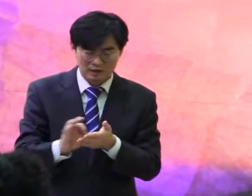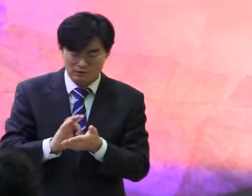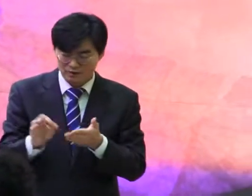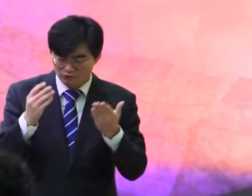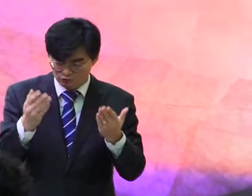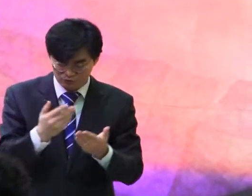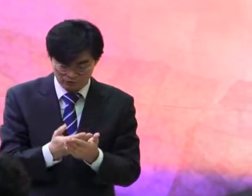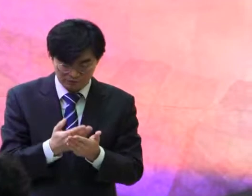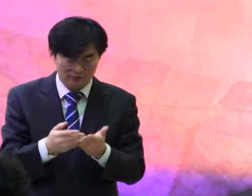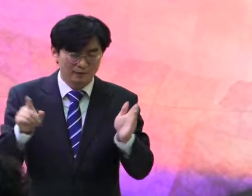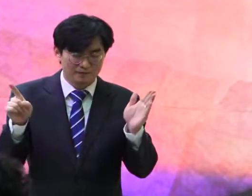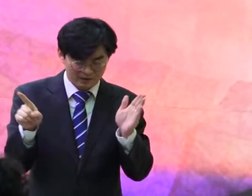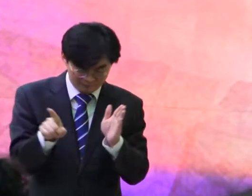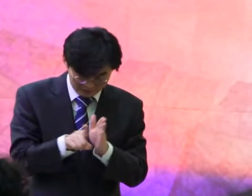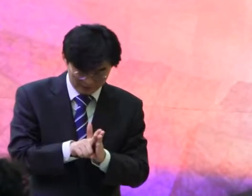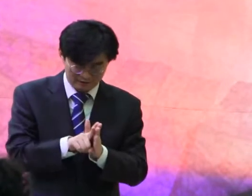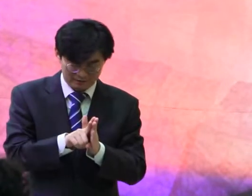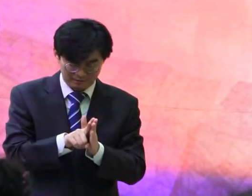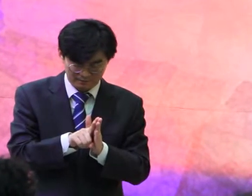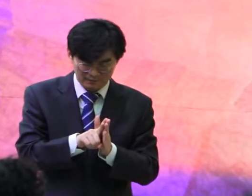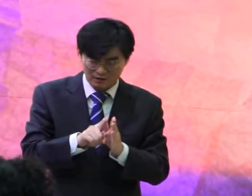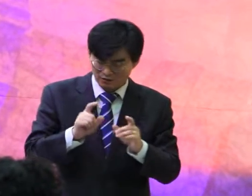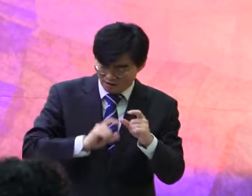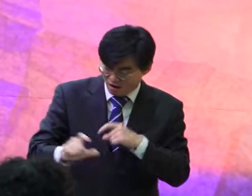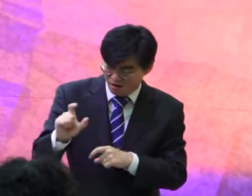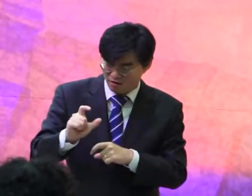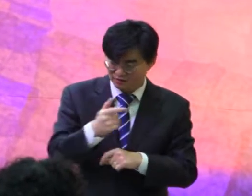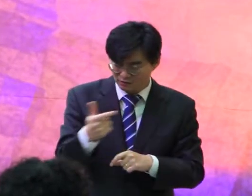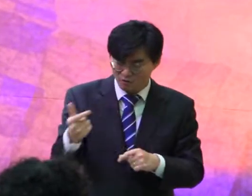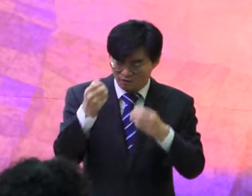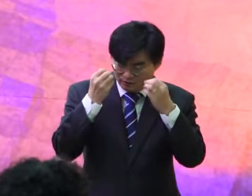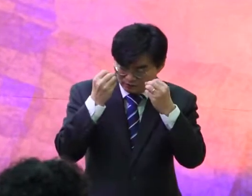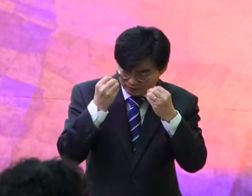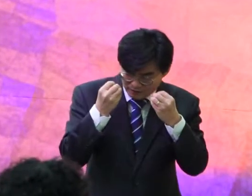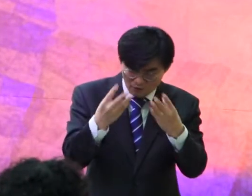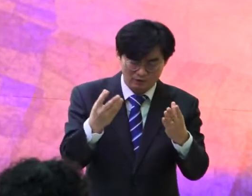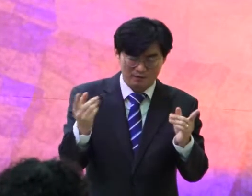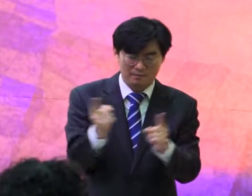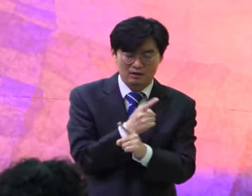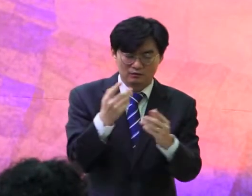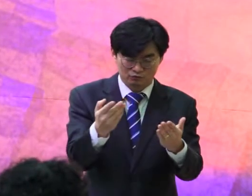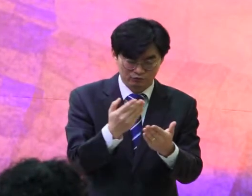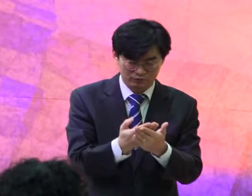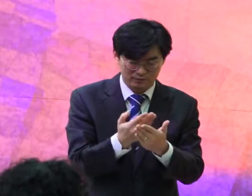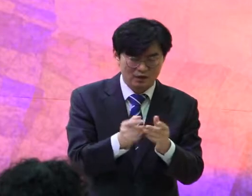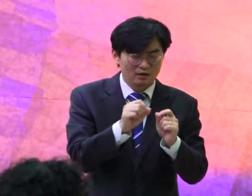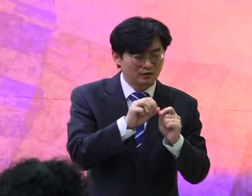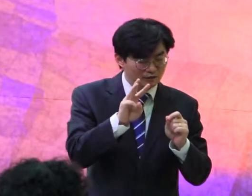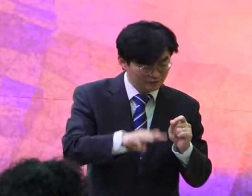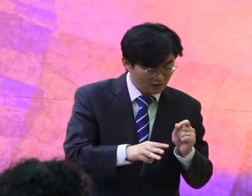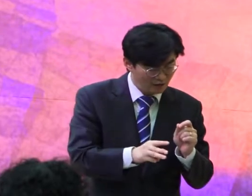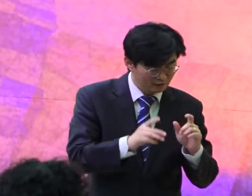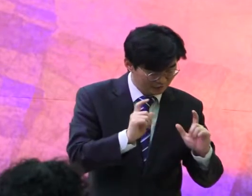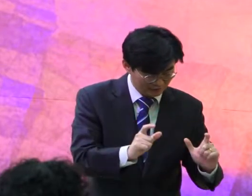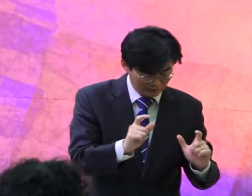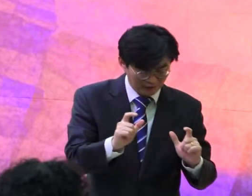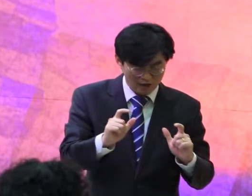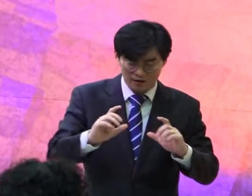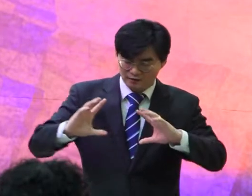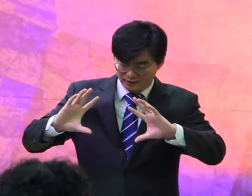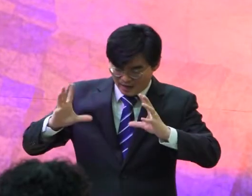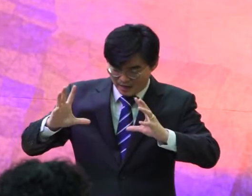자신의 신앙 주님 새로운 은혜 허락하여 주시고 우리 가정 가운데 역사하여 주시고 이 영천시와 이 나라와 민족